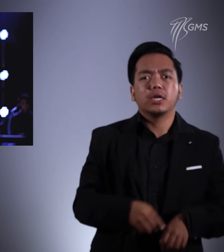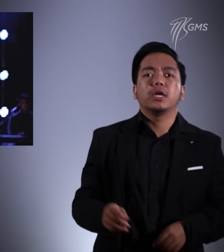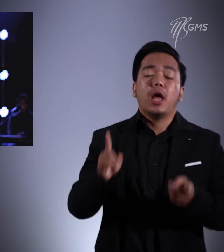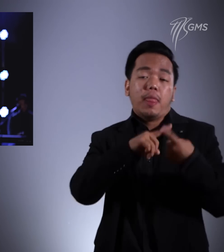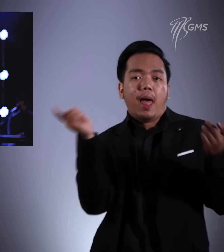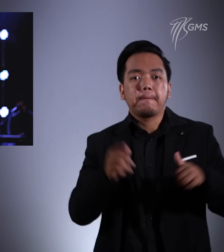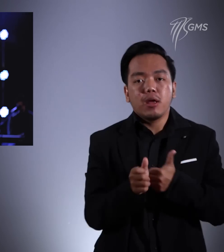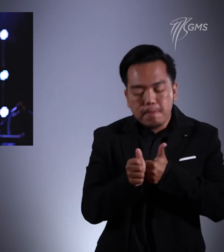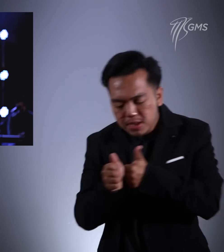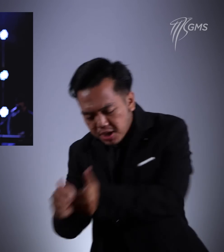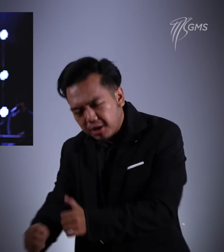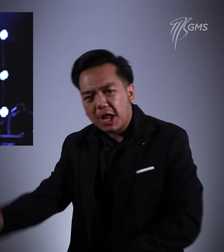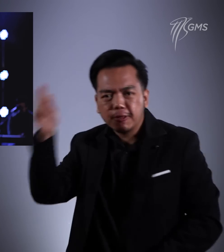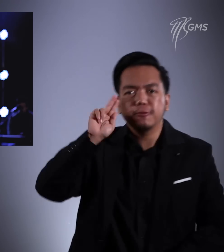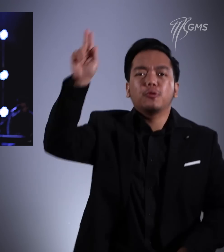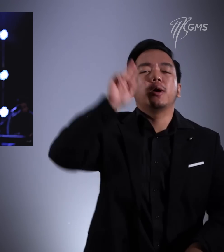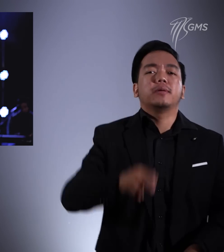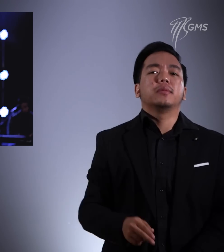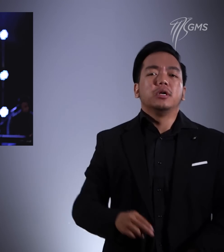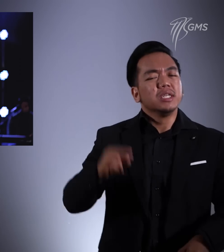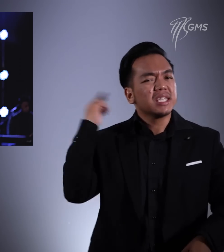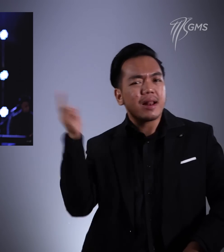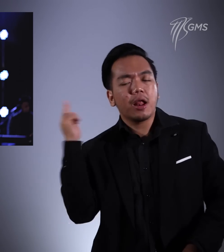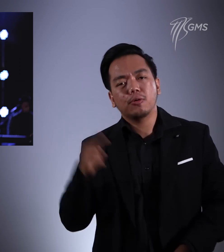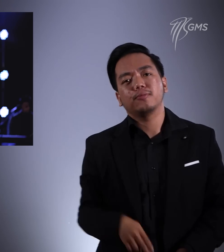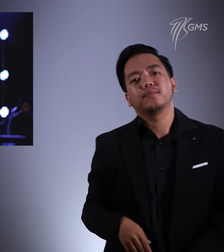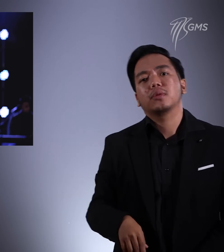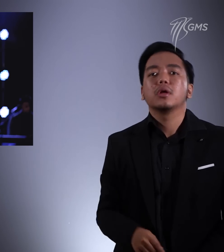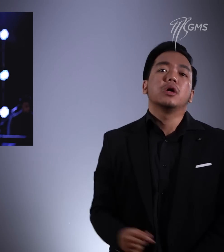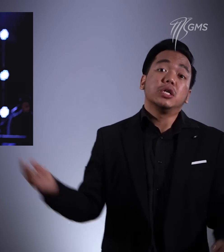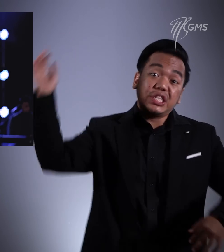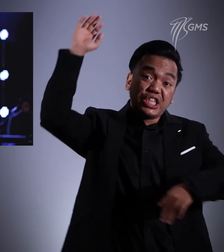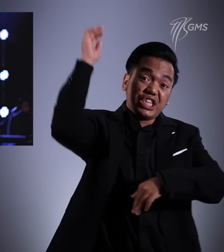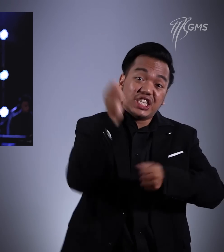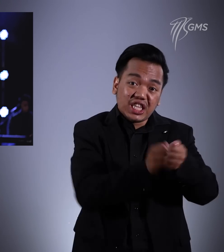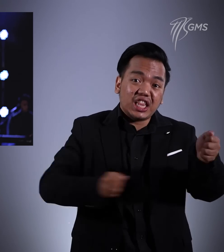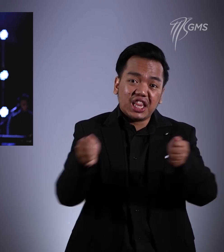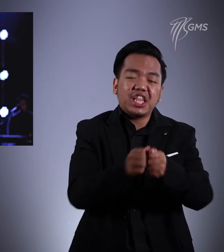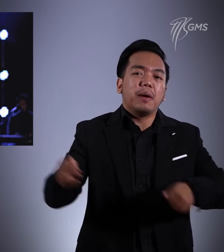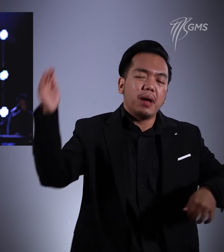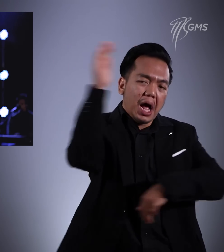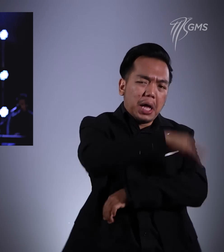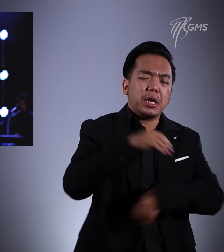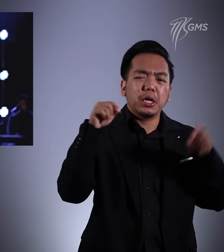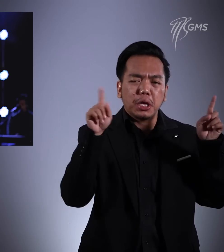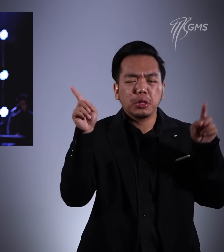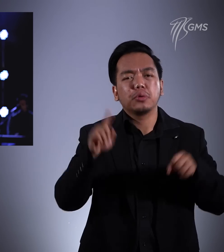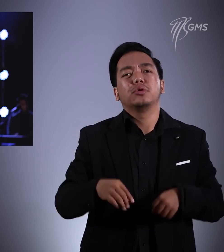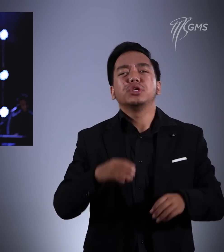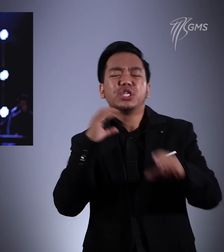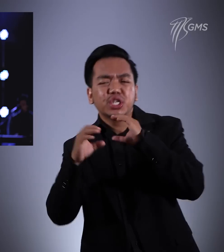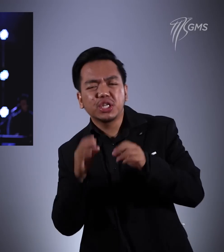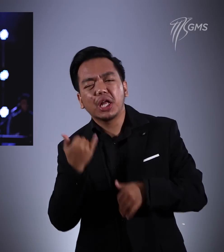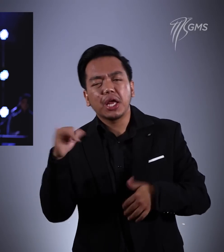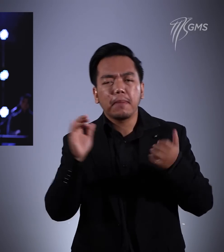Ini yang kudamba dan rindukan. Aku ingin kau sertai. Setiap hari adalah testimoni. Gimana kasih-Mu cukup bagiku sekalipun ada